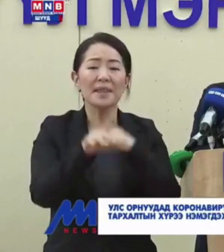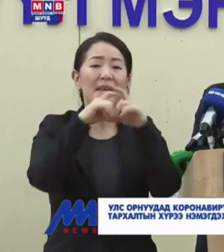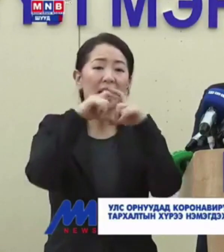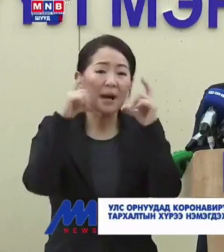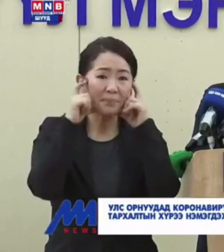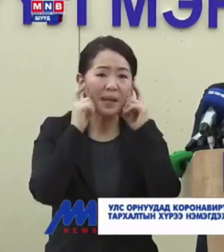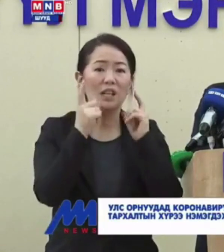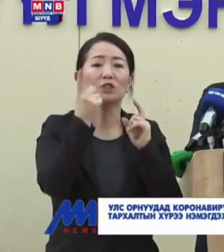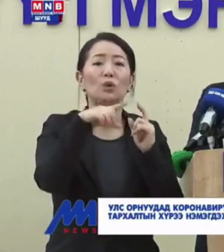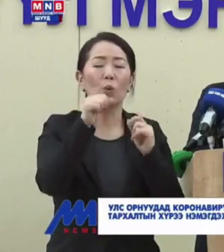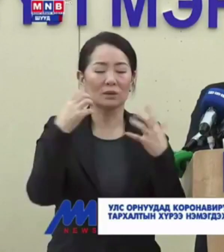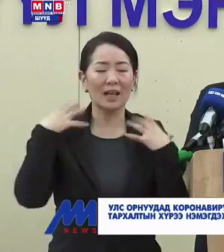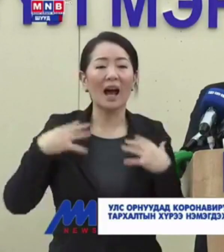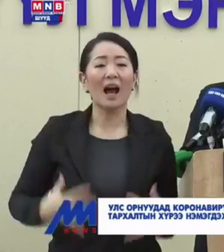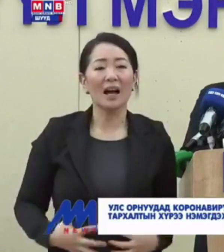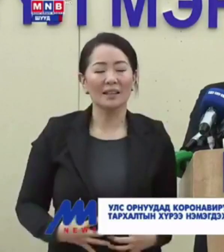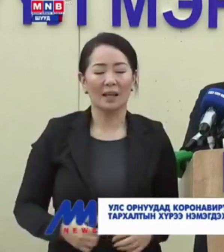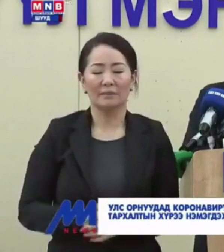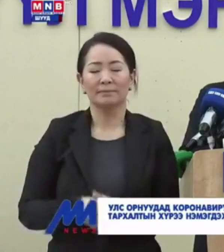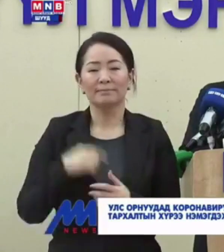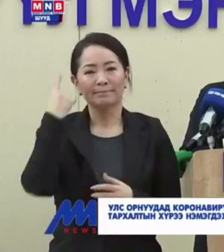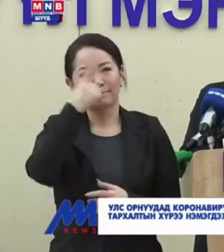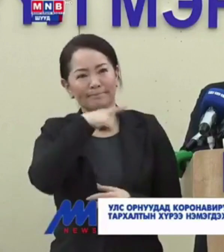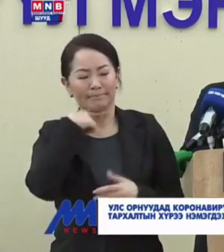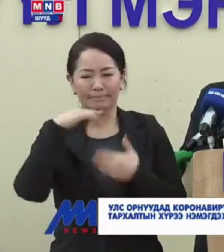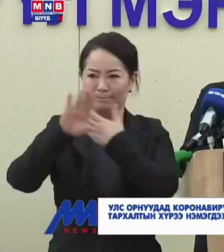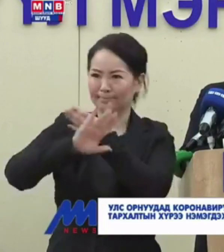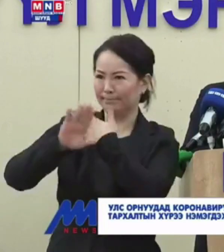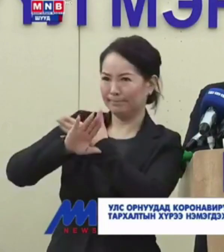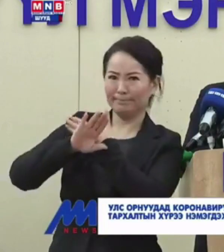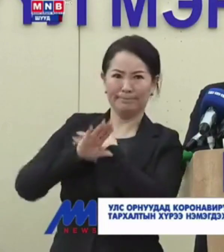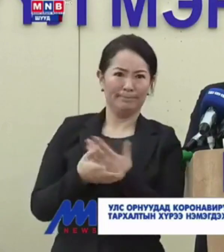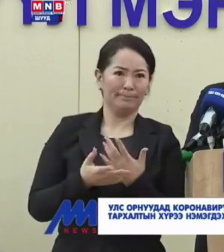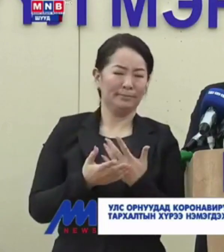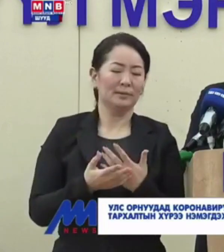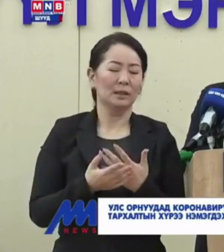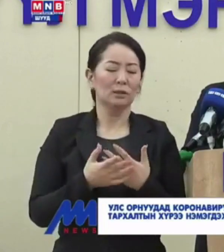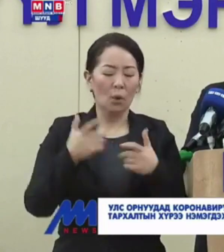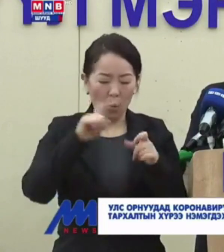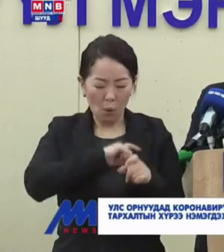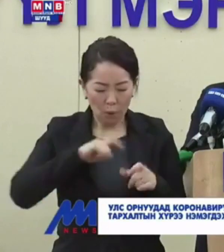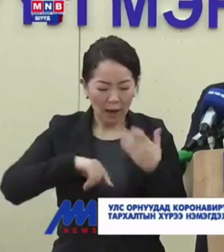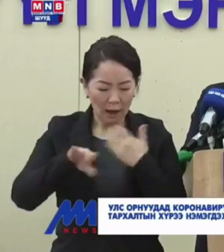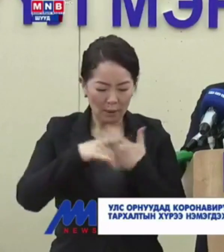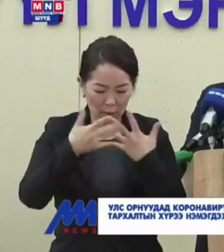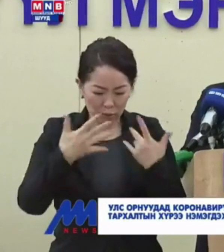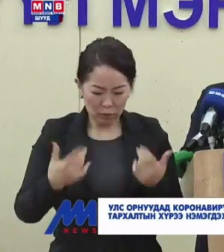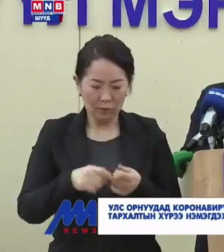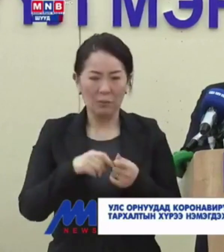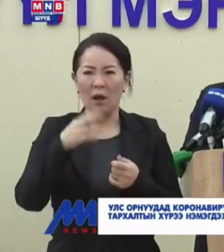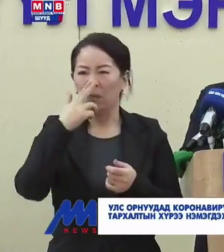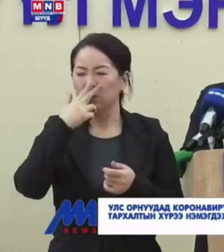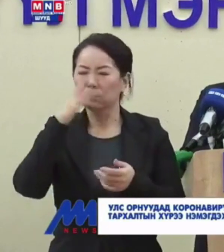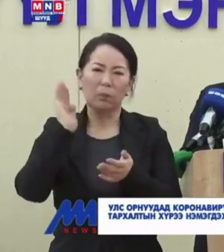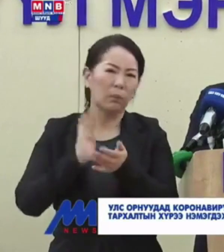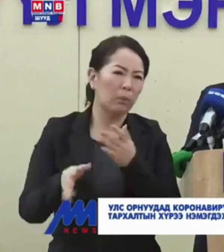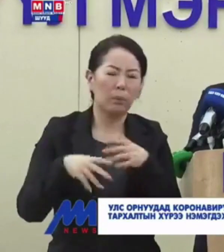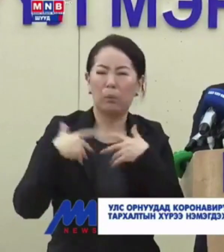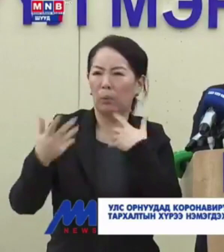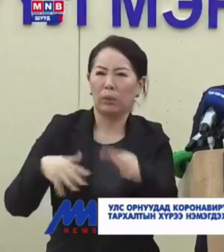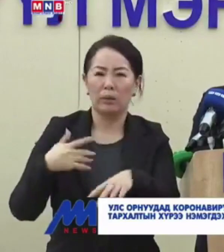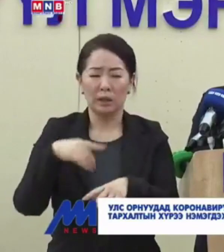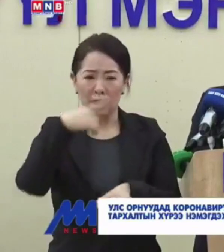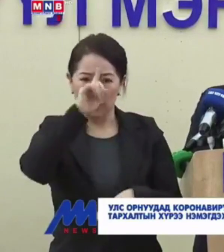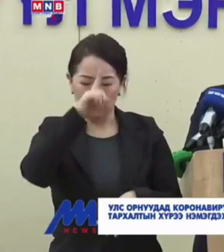нэг удаагийн халаад өмсгөл нүүрний хаалт зэрэг хувийн хамгаалах хэрэгслийн үрлэгэн зохисгүй хэрэглэнээс үүдэн эрүүл